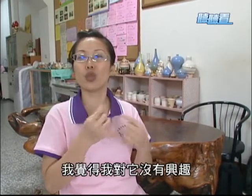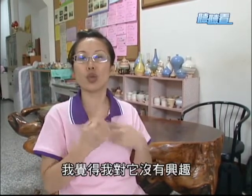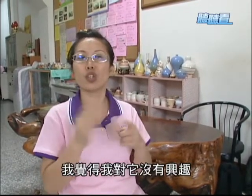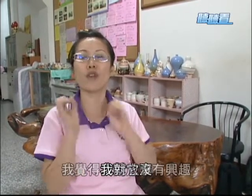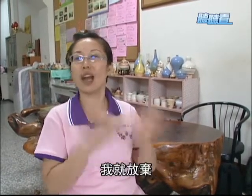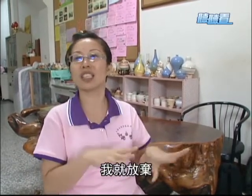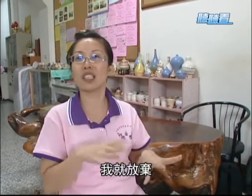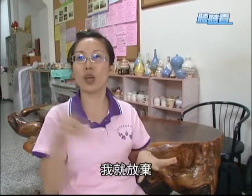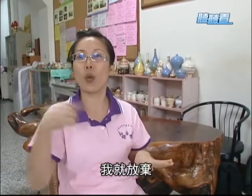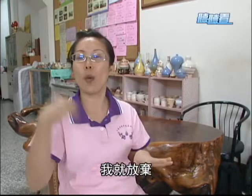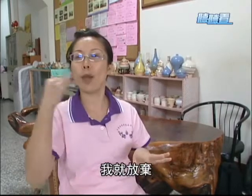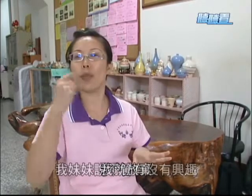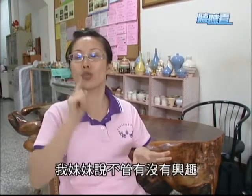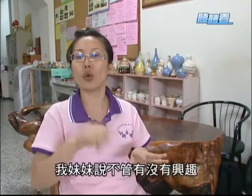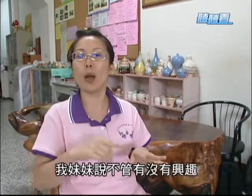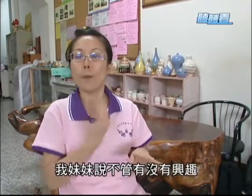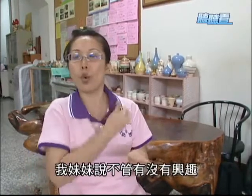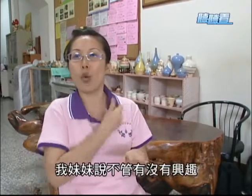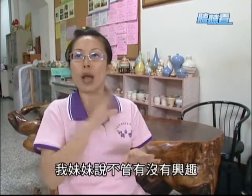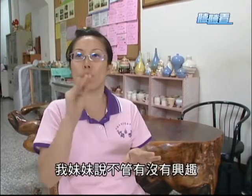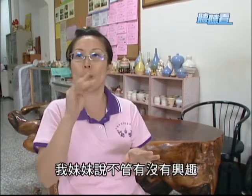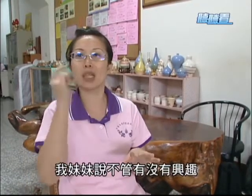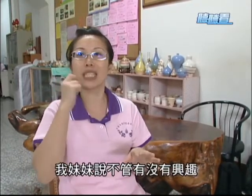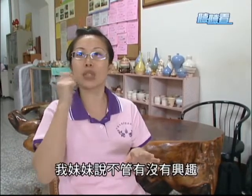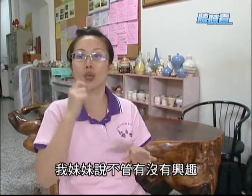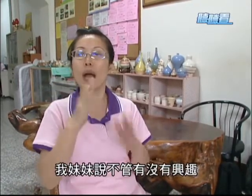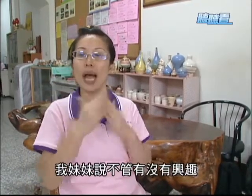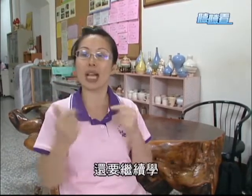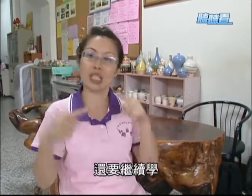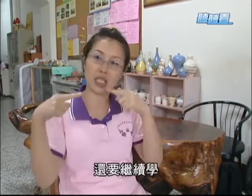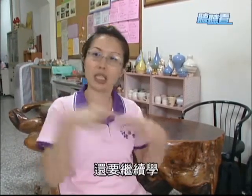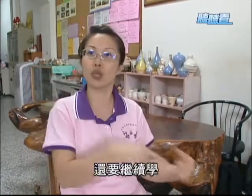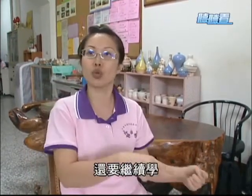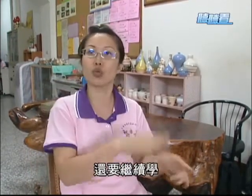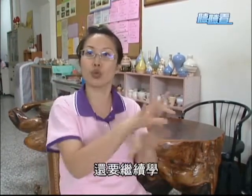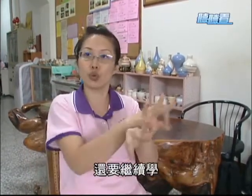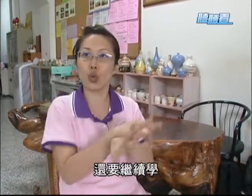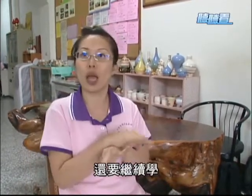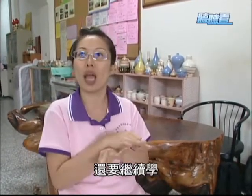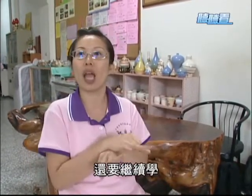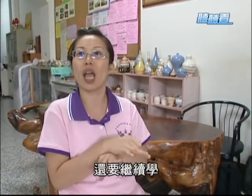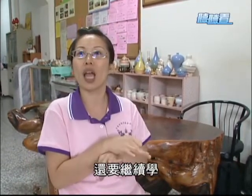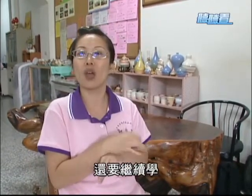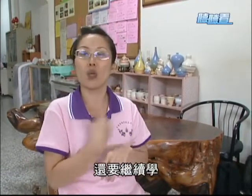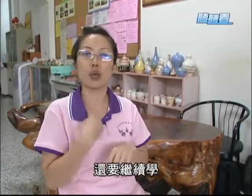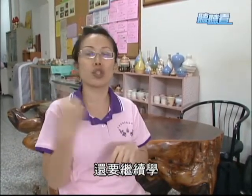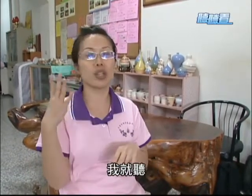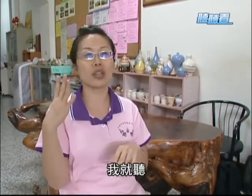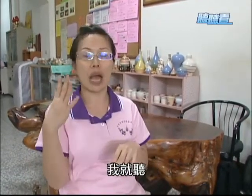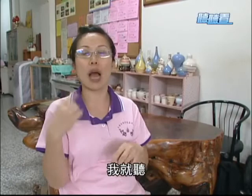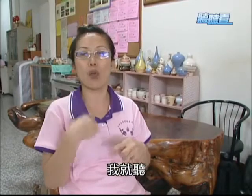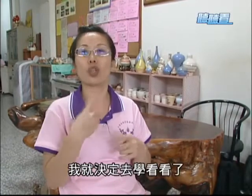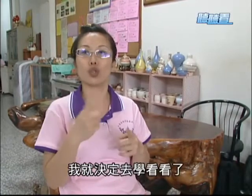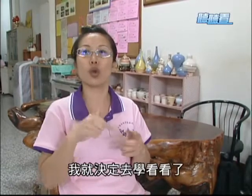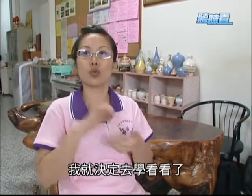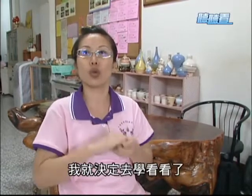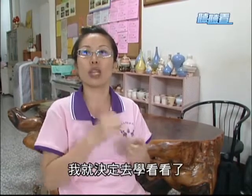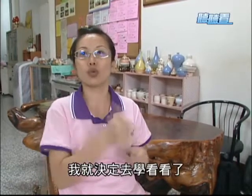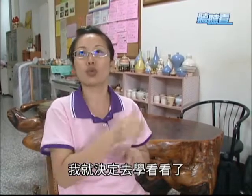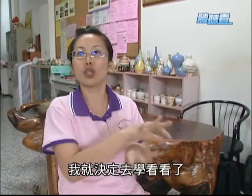就大力。我妹妹说，不管怎么欺负，还要欺负，对。我决定啊，我就决定是